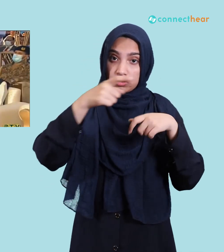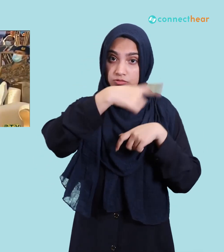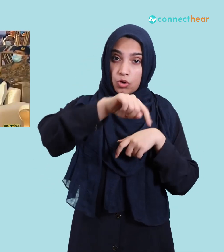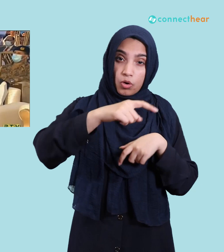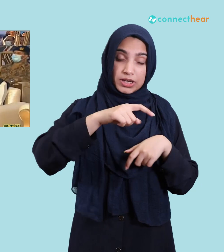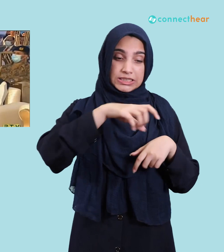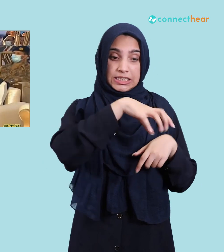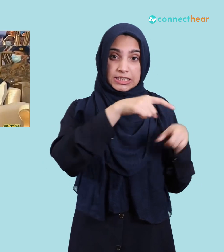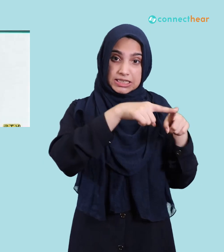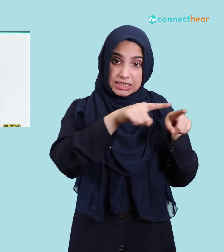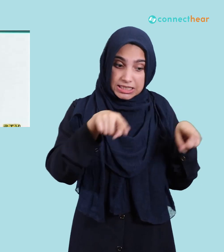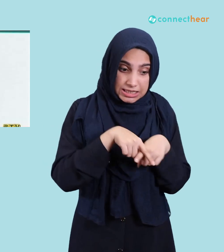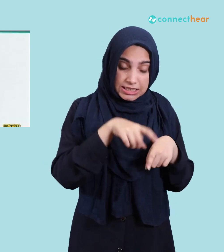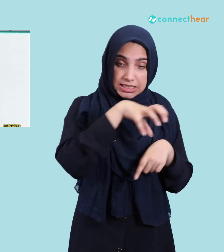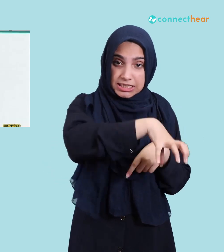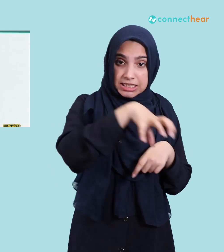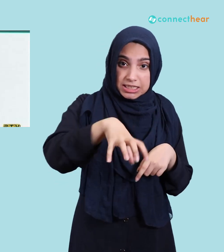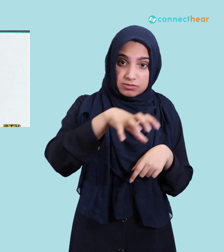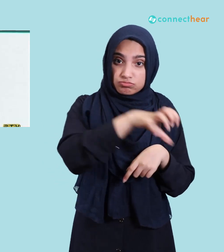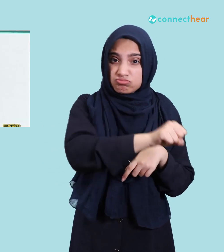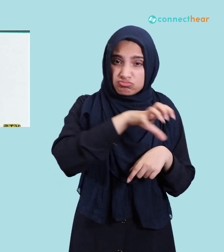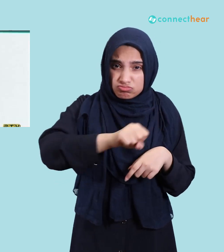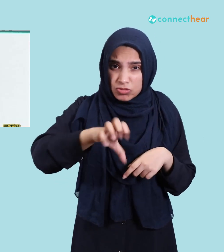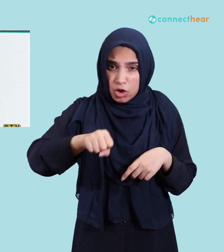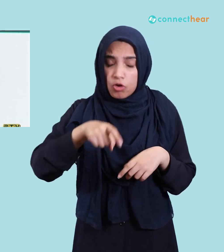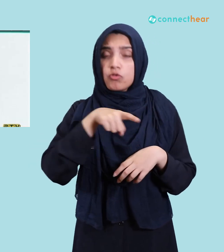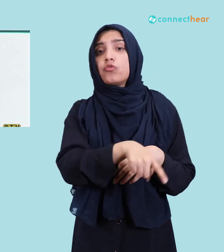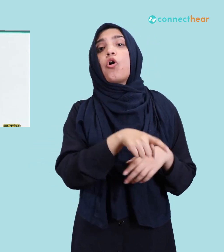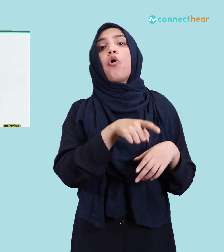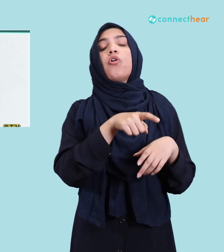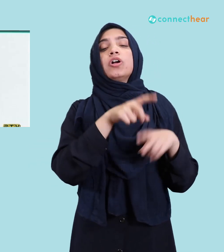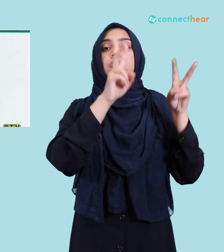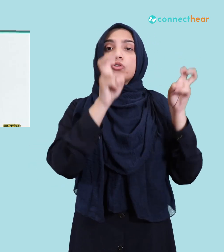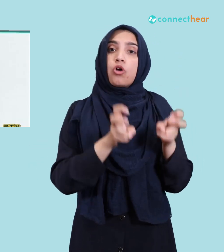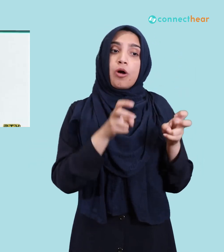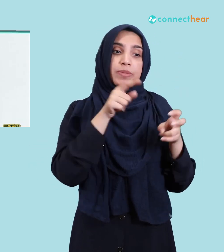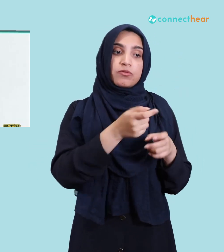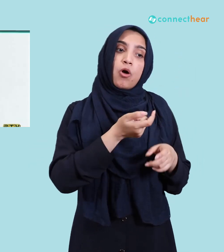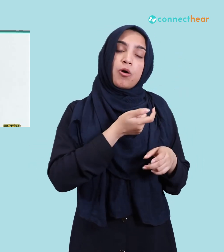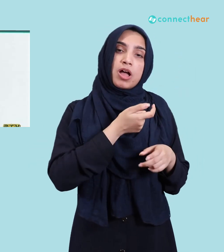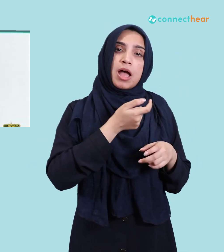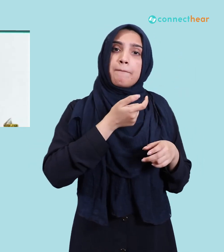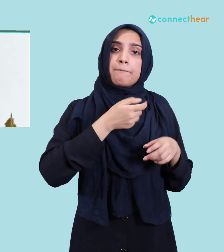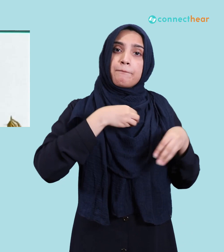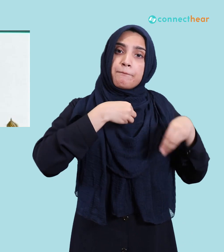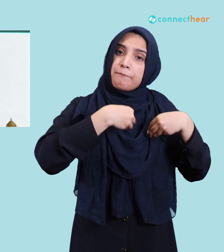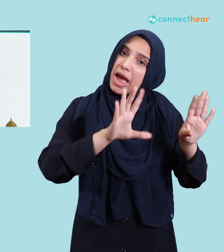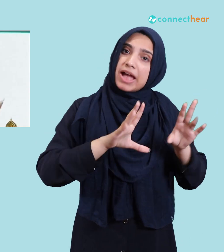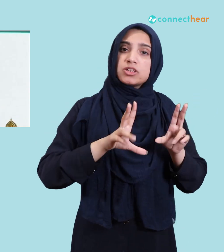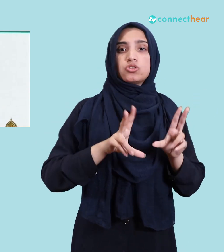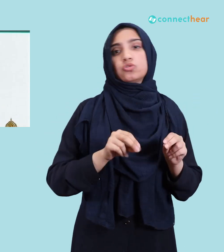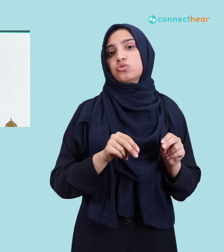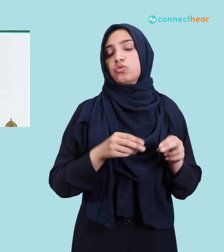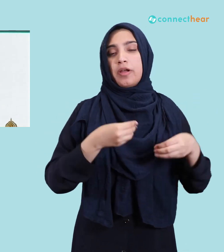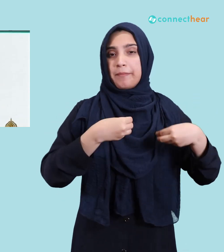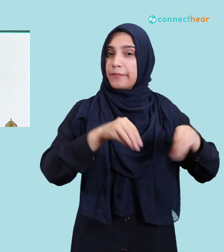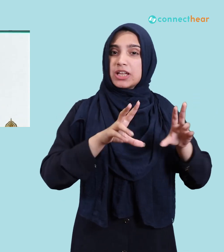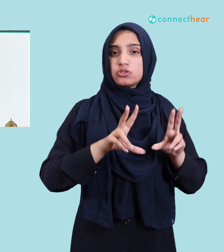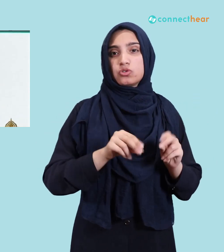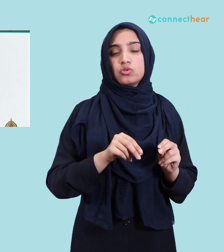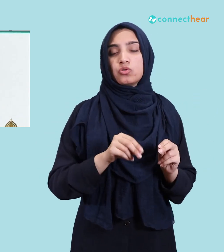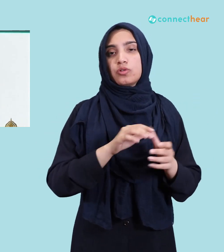کا. یہ ان کی زمینوں کو بالکل بیچے نہ. یہ تو بڑا اچھا ہو